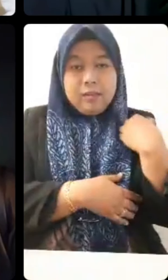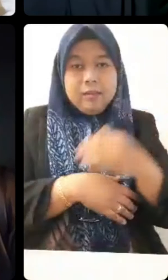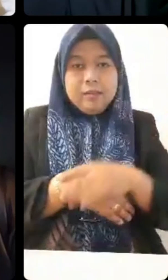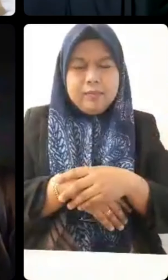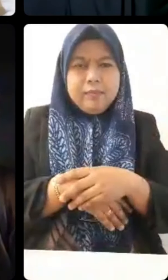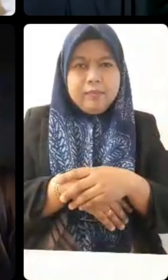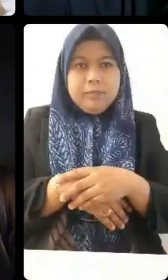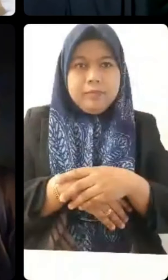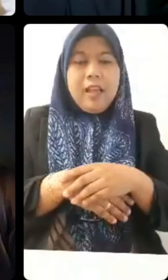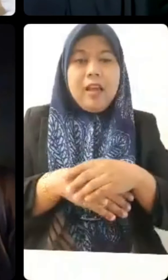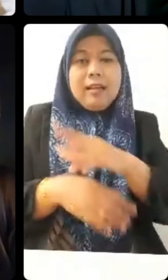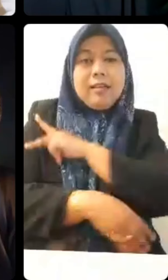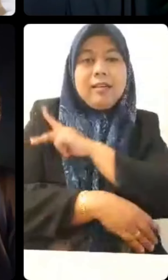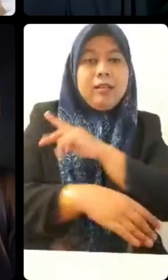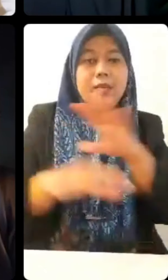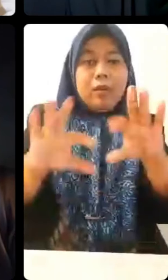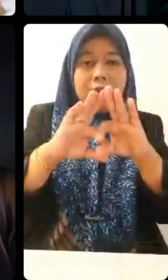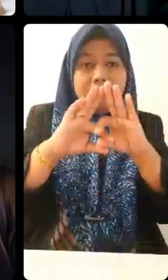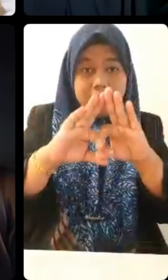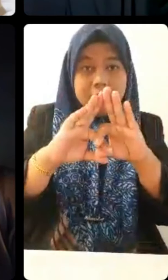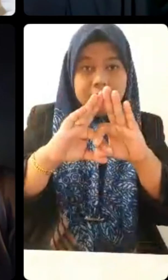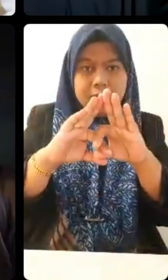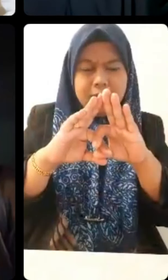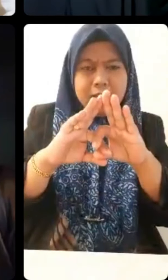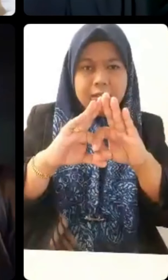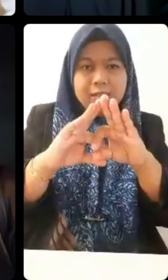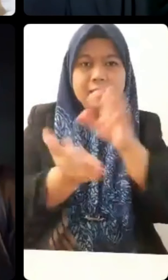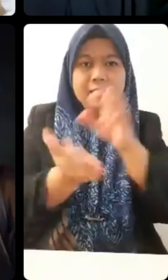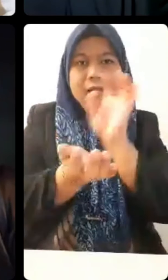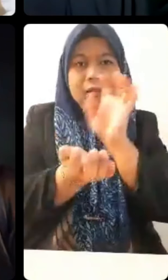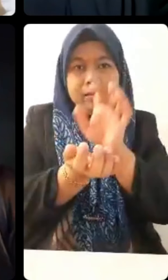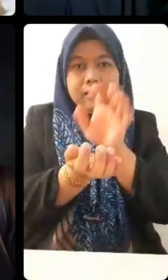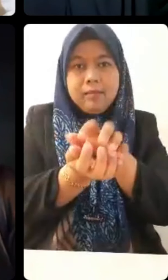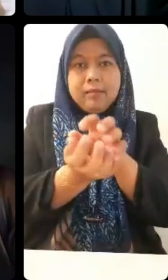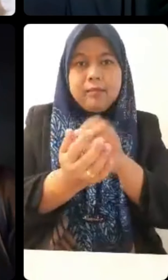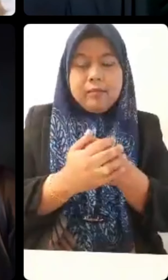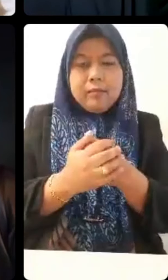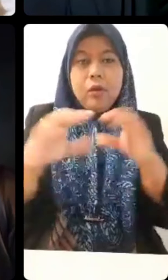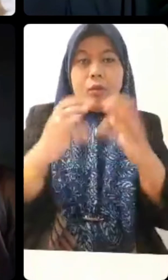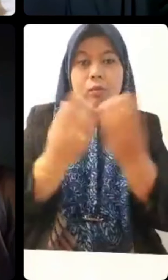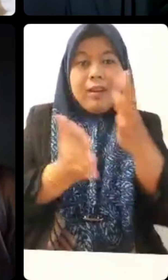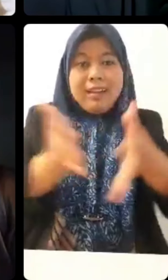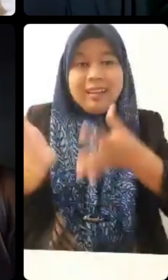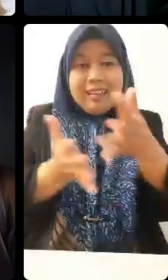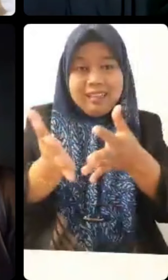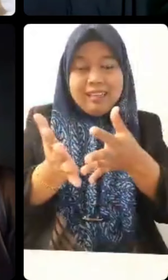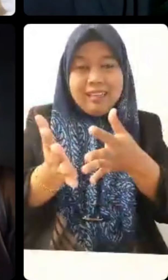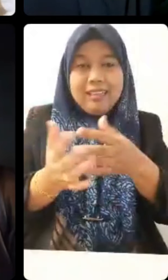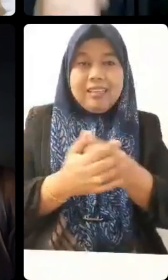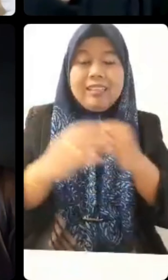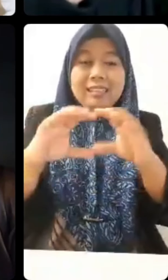di antaranya lah MFD di Puchong pun ada yang buat kelas, boleh tengok dekat laman web